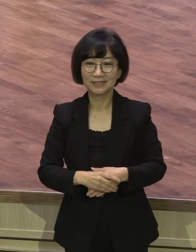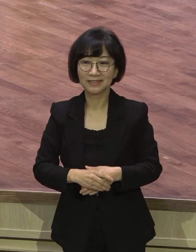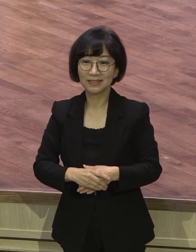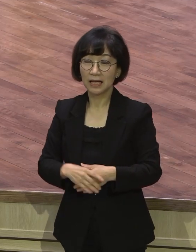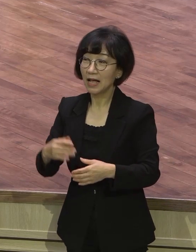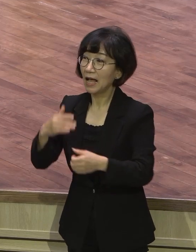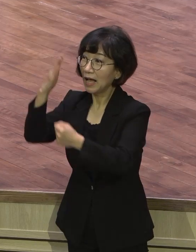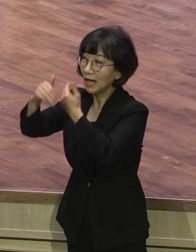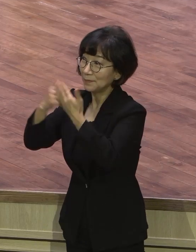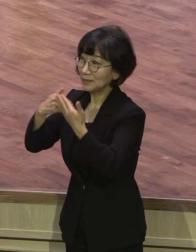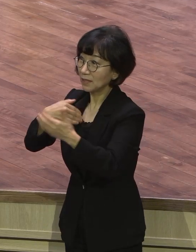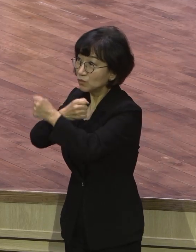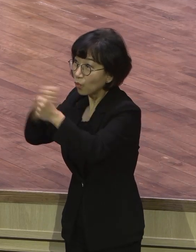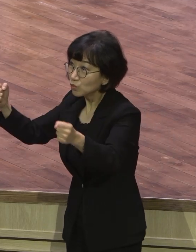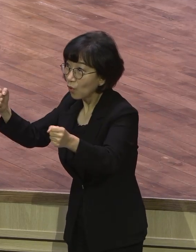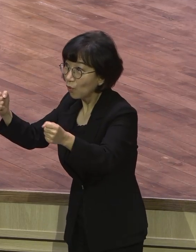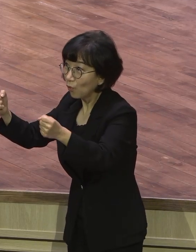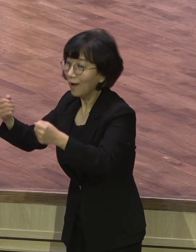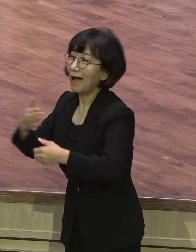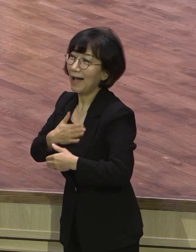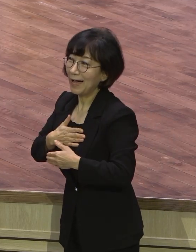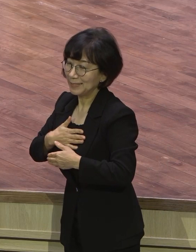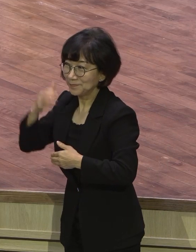네가 용서 받았으면 좀 용서 좀 해줘라.